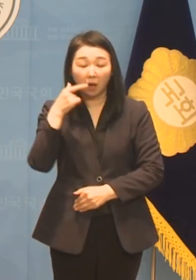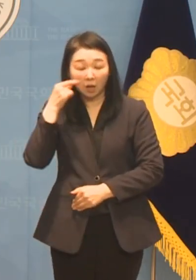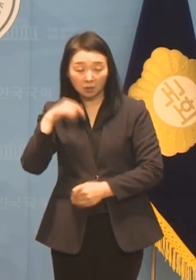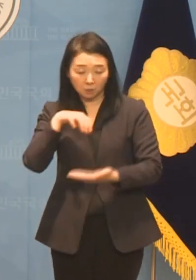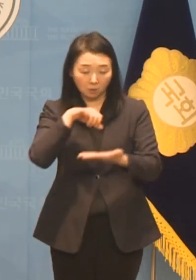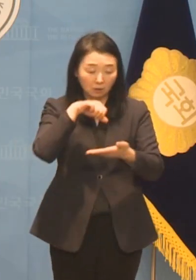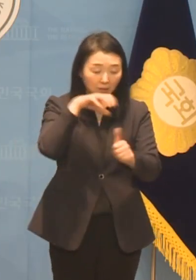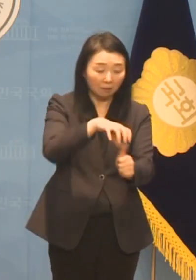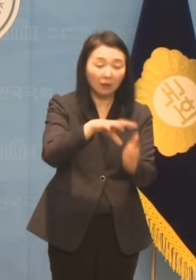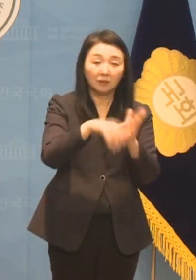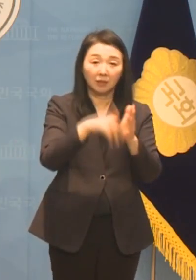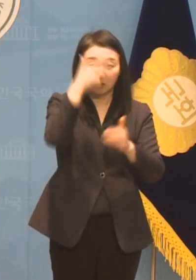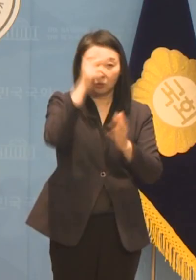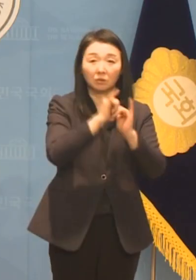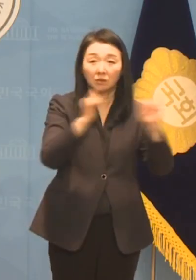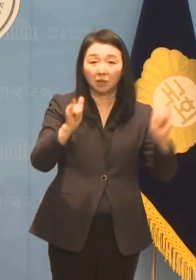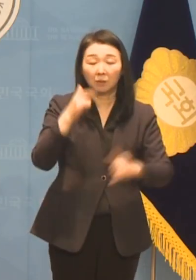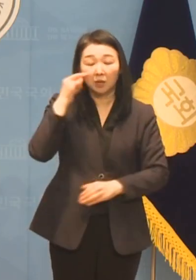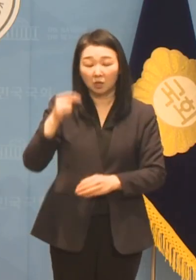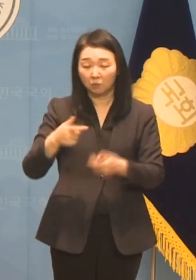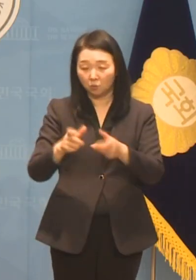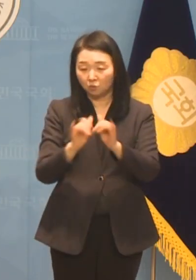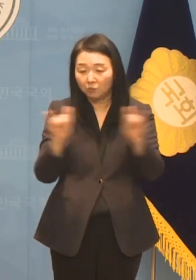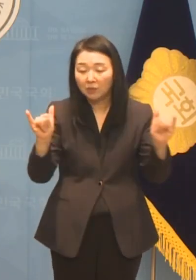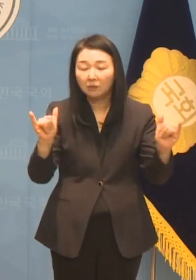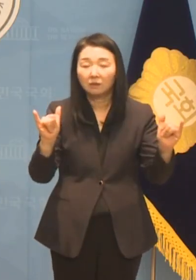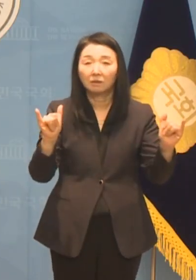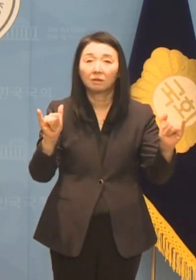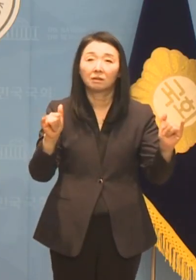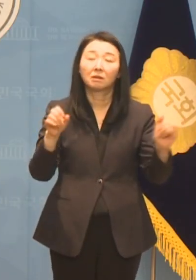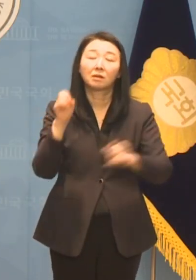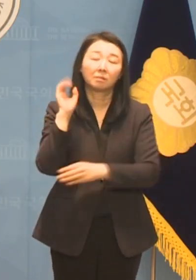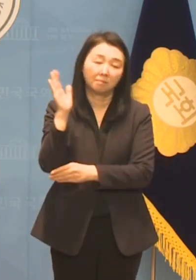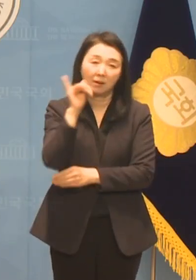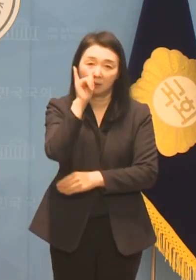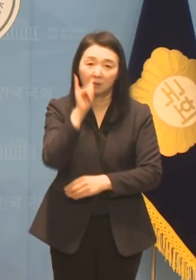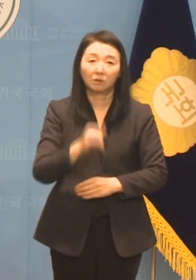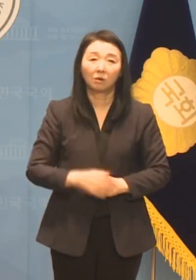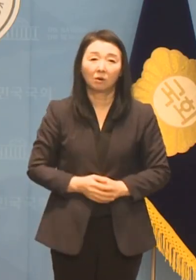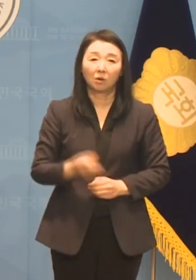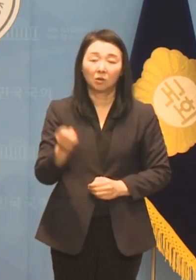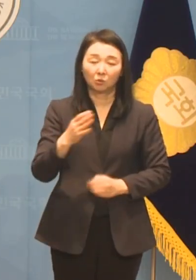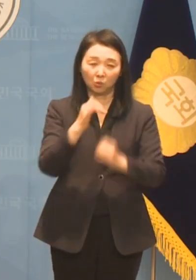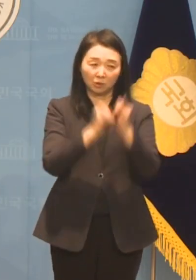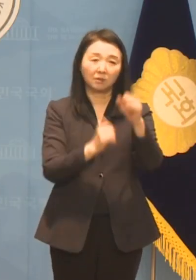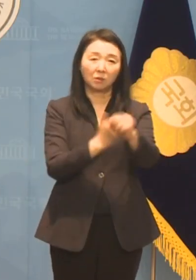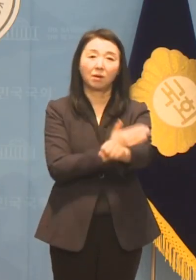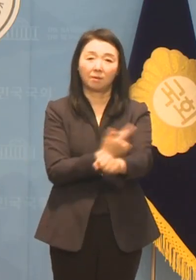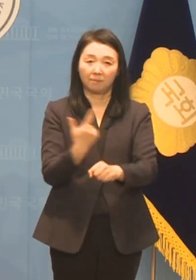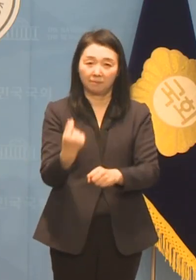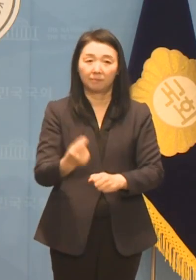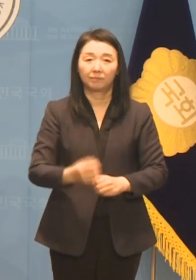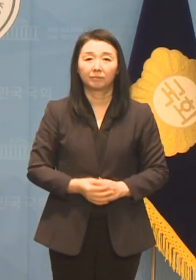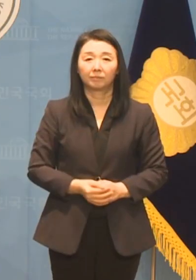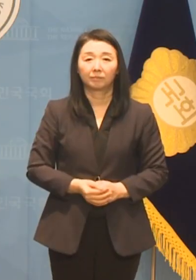일제강점기 조선인은 일본 국민이었다라는 주장 등을 서슴지 않으며 역사를